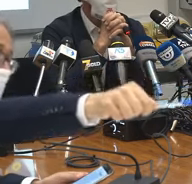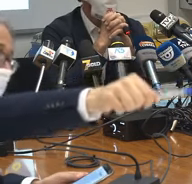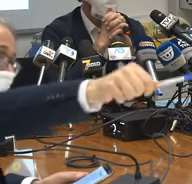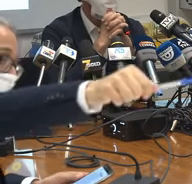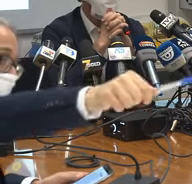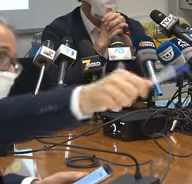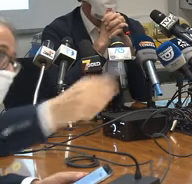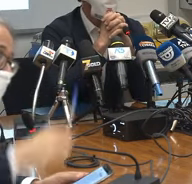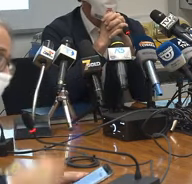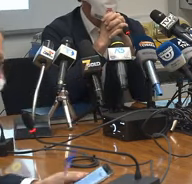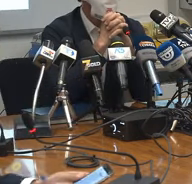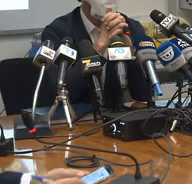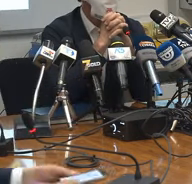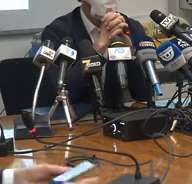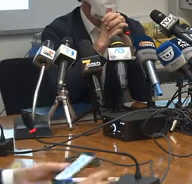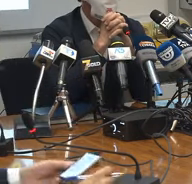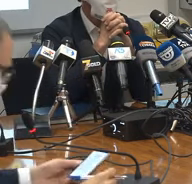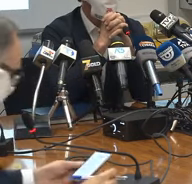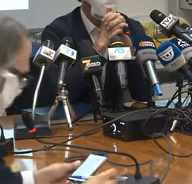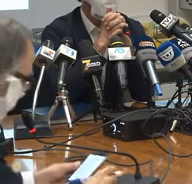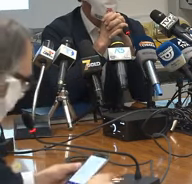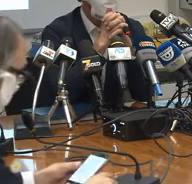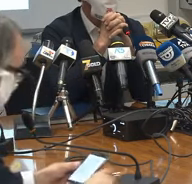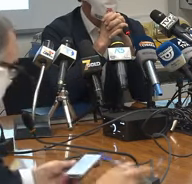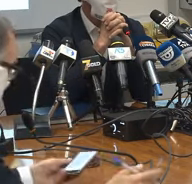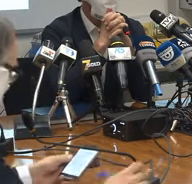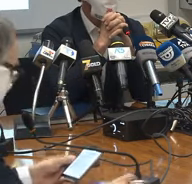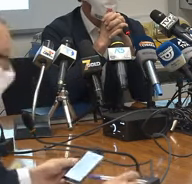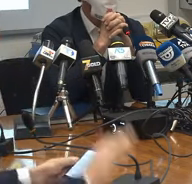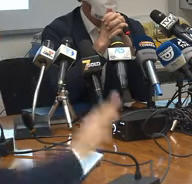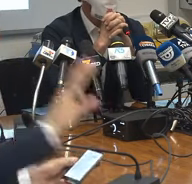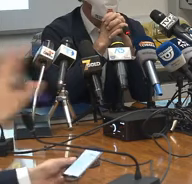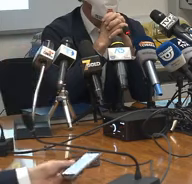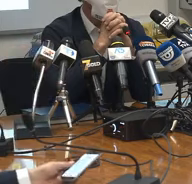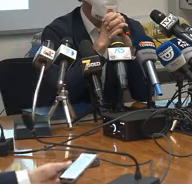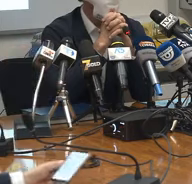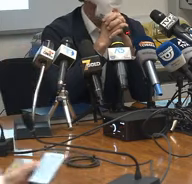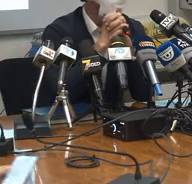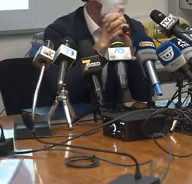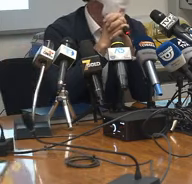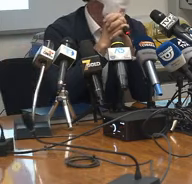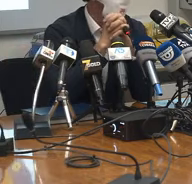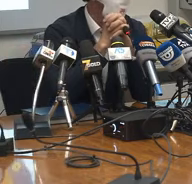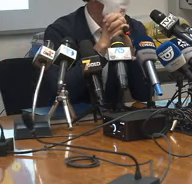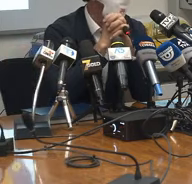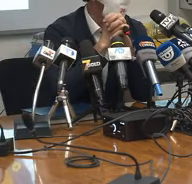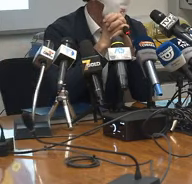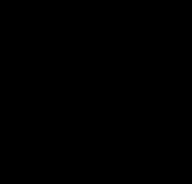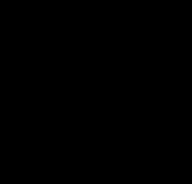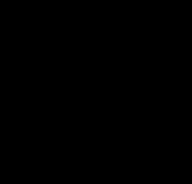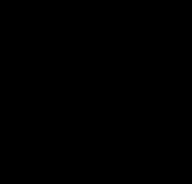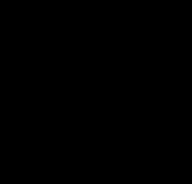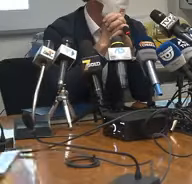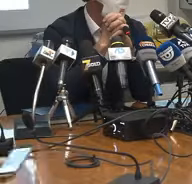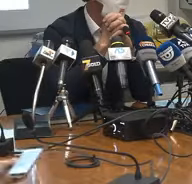finisce Telenuova, Anna Maria Parisi, dopo. Allora, giusto volevo capire quanto ha provocato il Covid nel